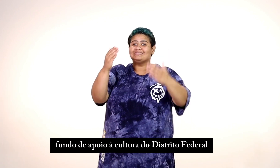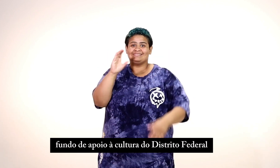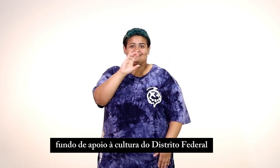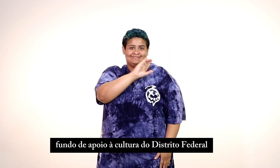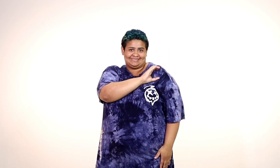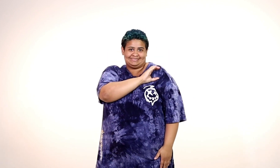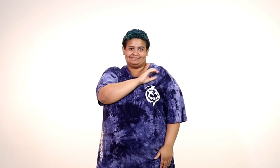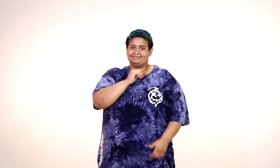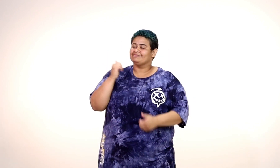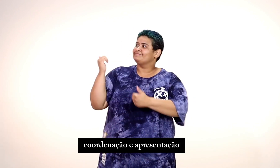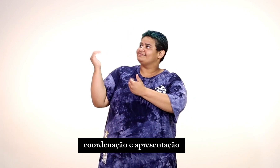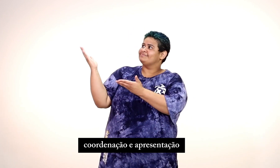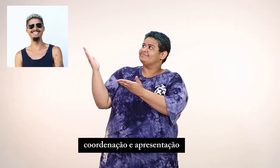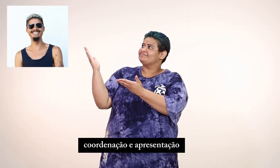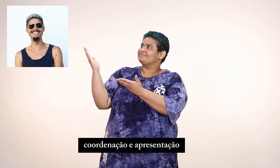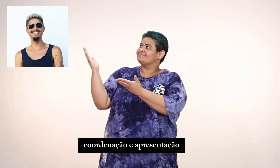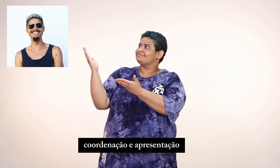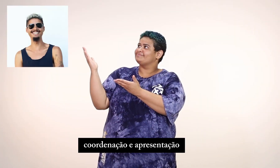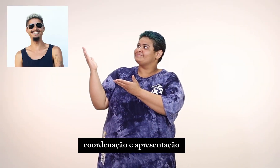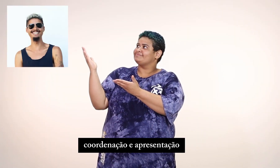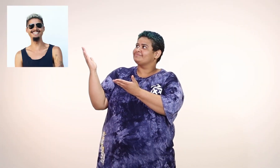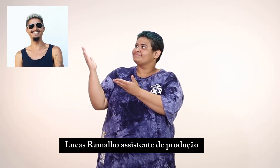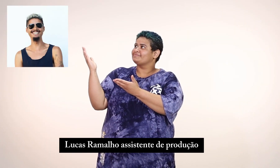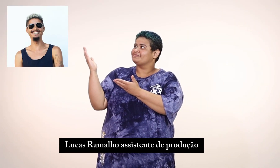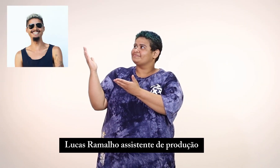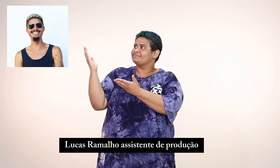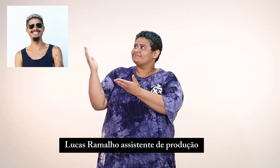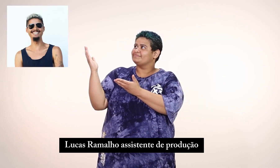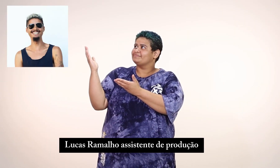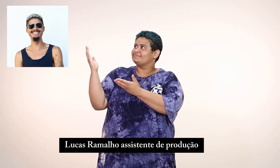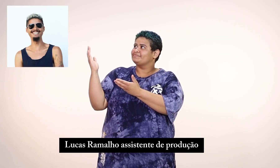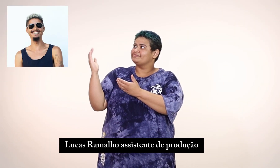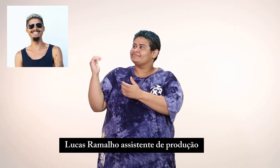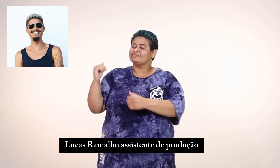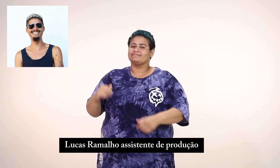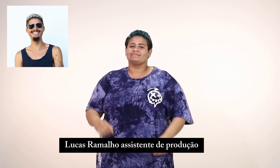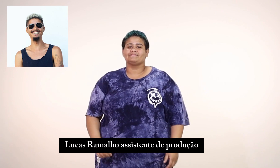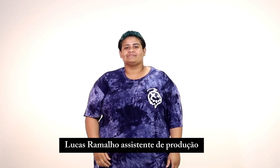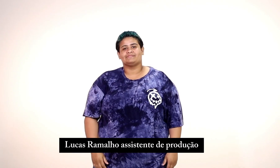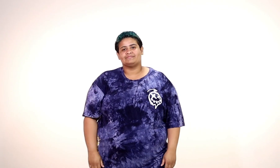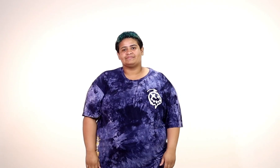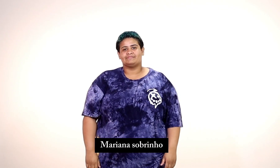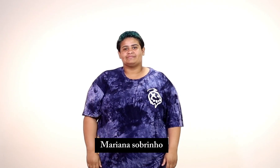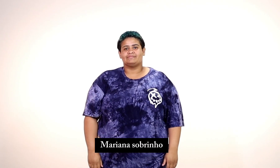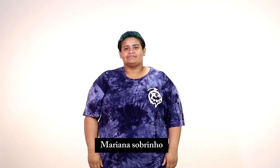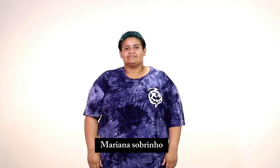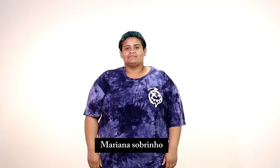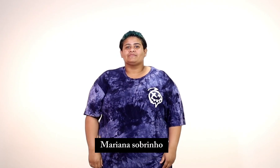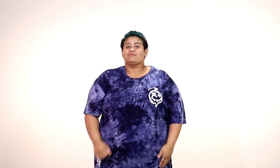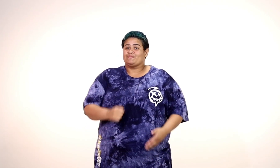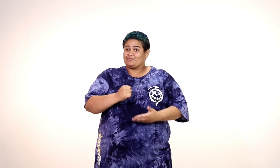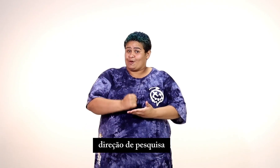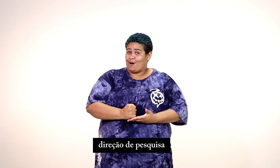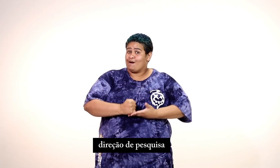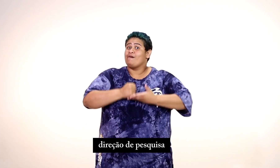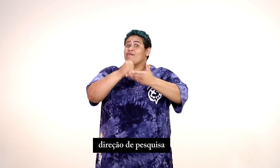Federal. Coordenação e apresentação, Lucas Ramalho. Assistente de produção, Mariana Sobrinho. Direção de